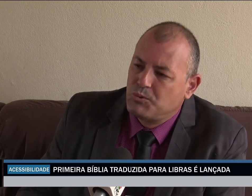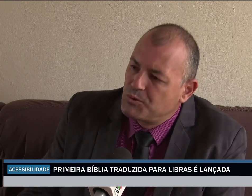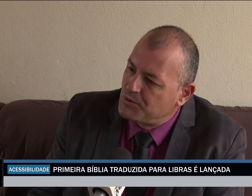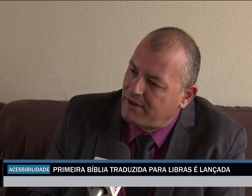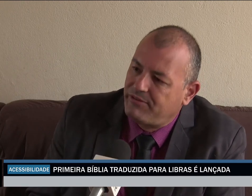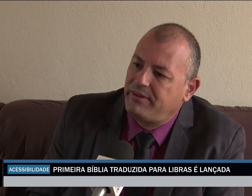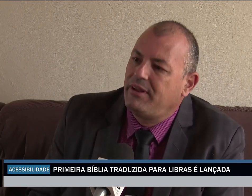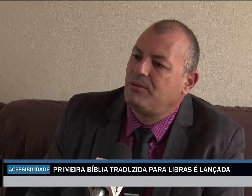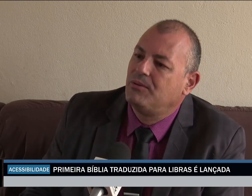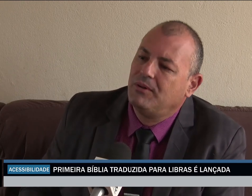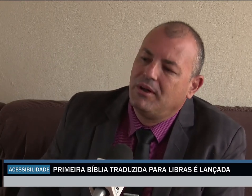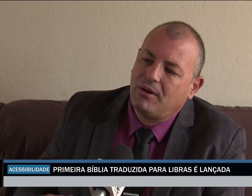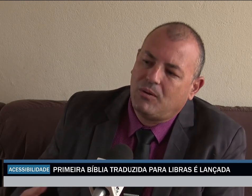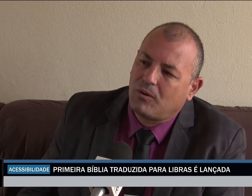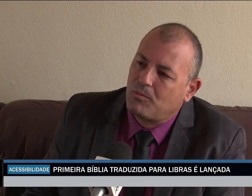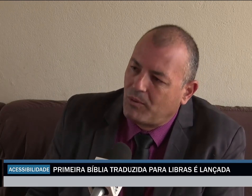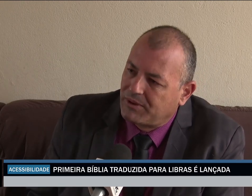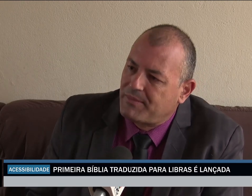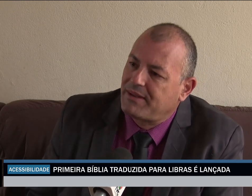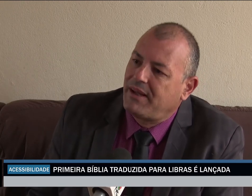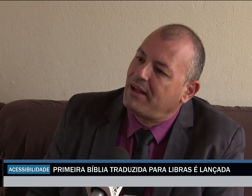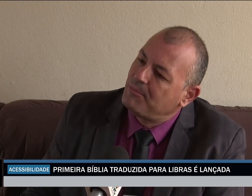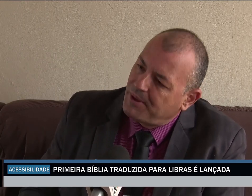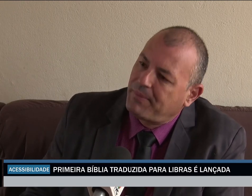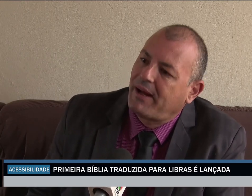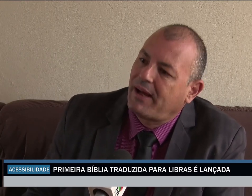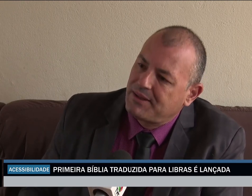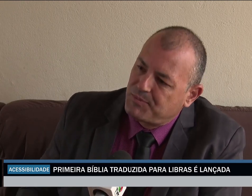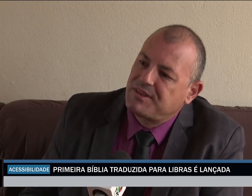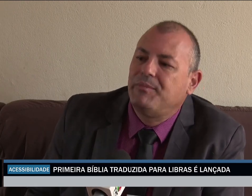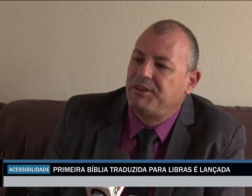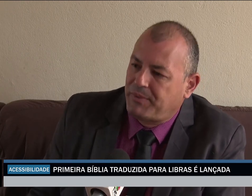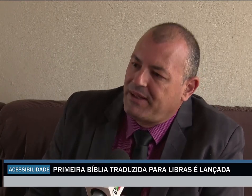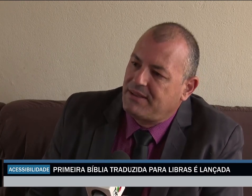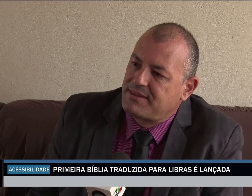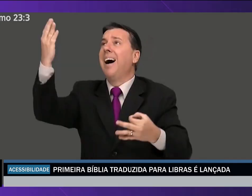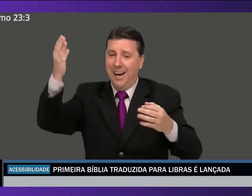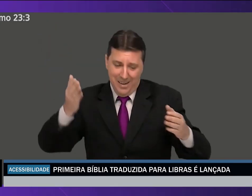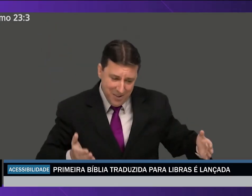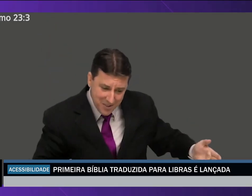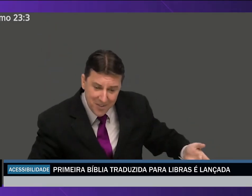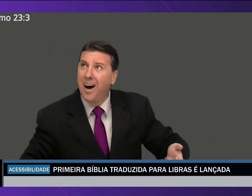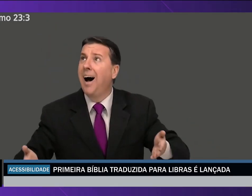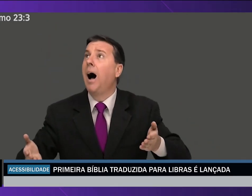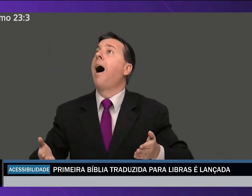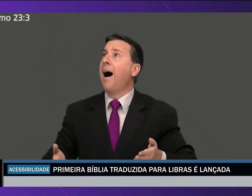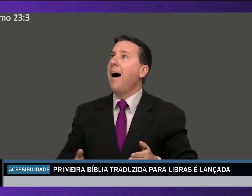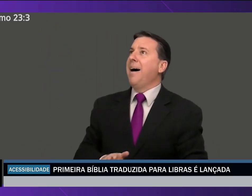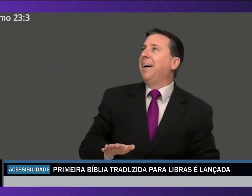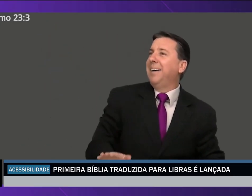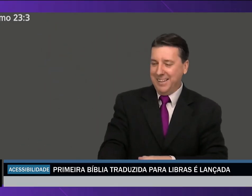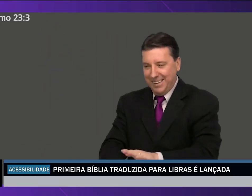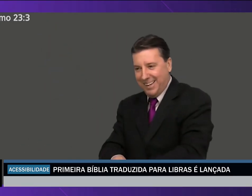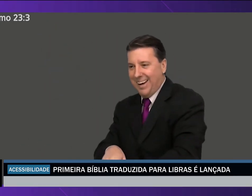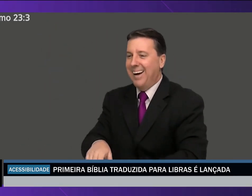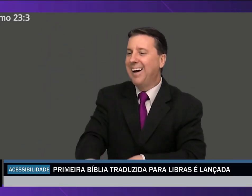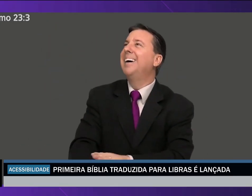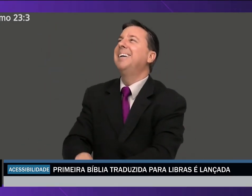discurso que é feito ou alguma outra matéria ali preparada especialmente para eles. Qualquer pessoa pode assistir ou baixar a tradução